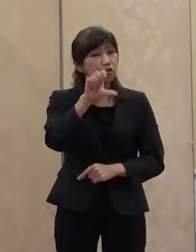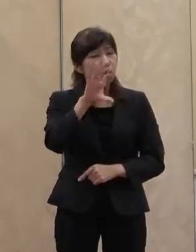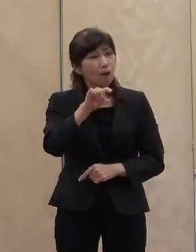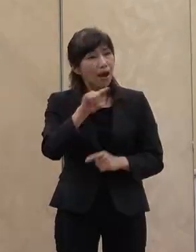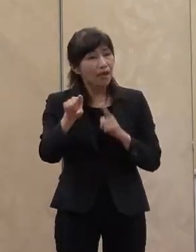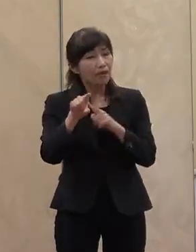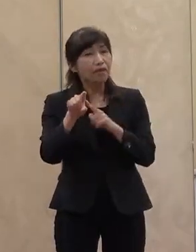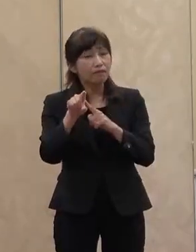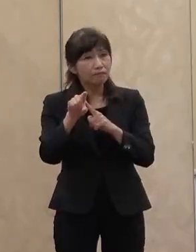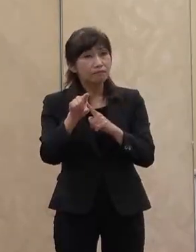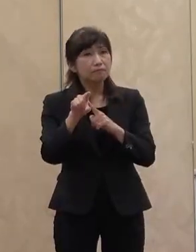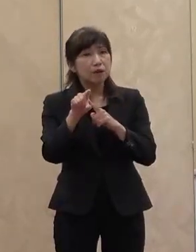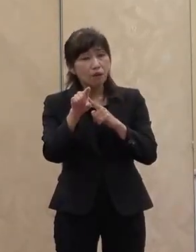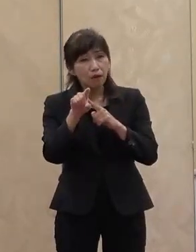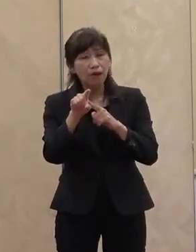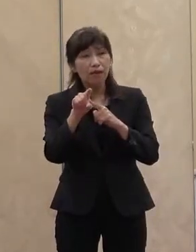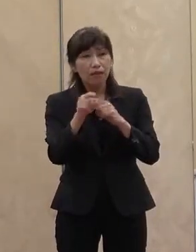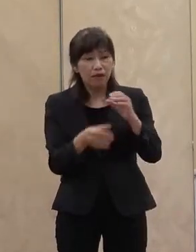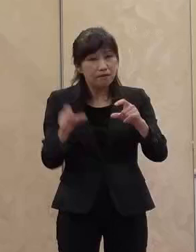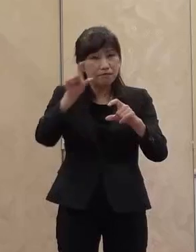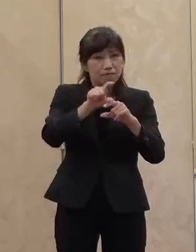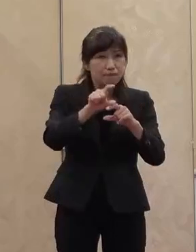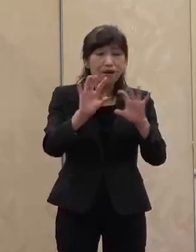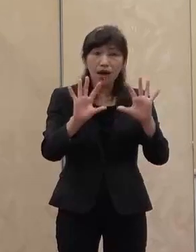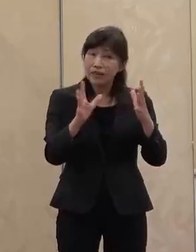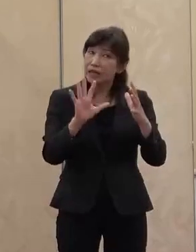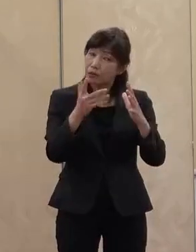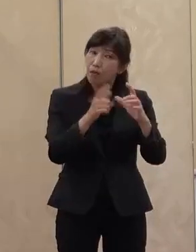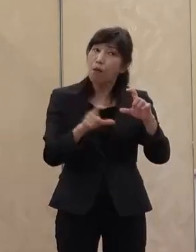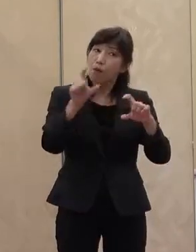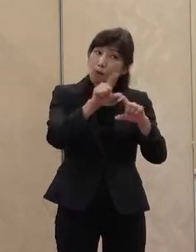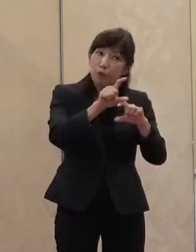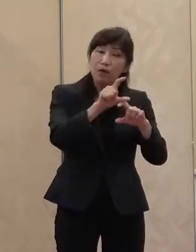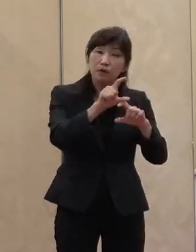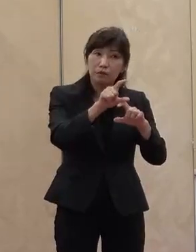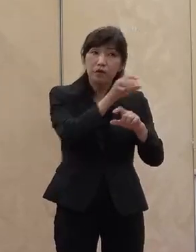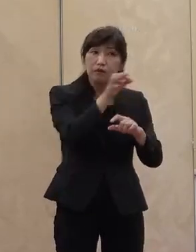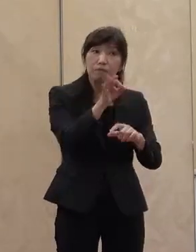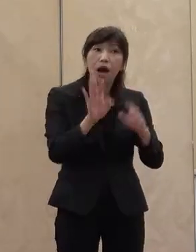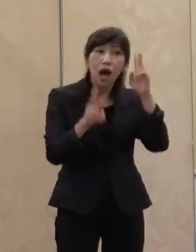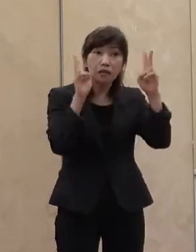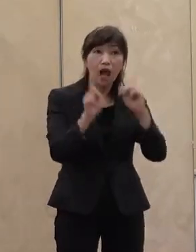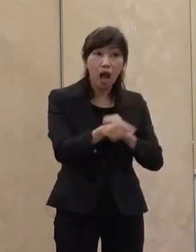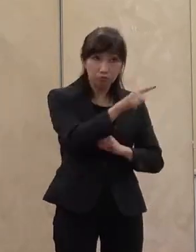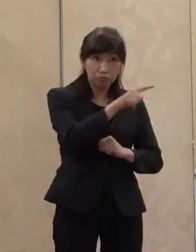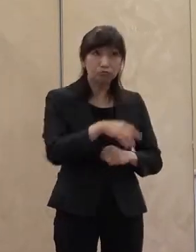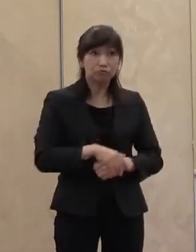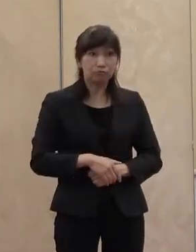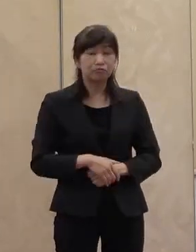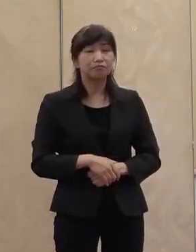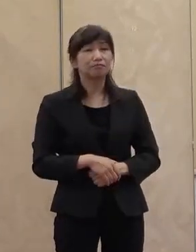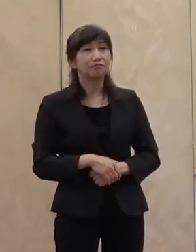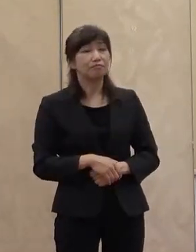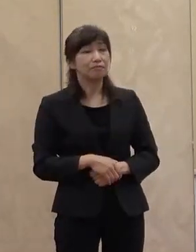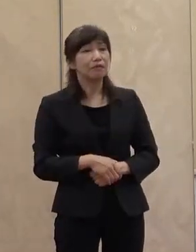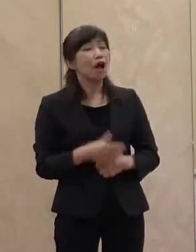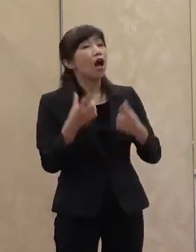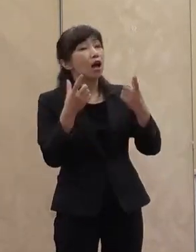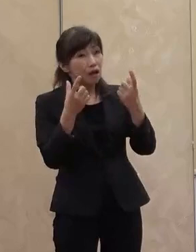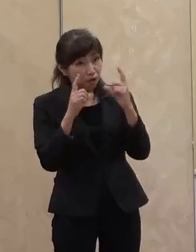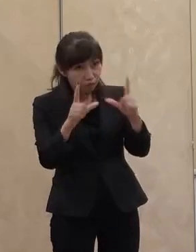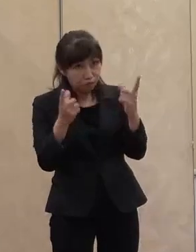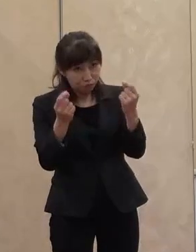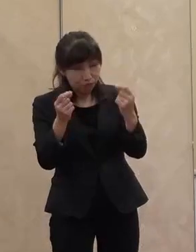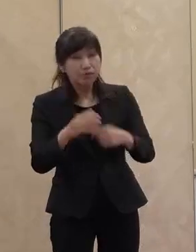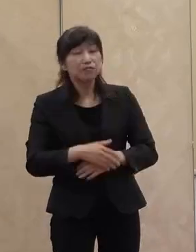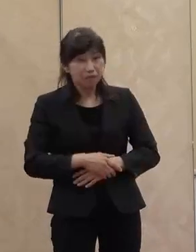填するような形で使うこともできるということ。 ああ、それはもちろんです、うん、もちろんそのお金の使い、この支援支給金の使